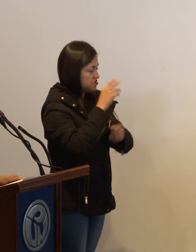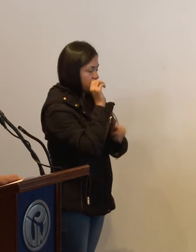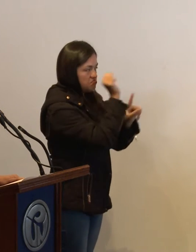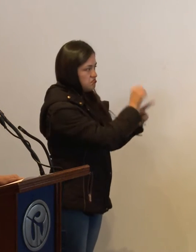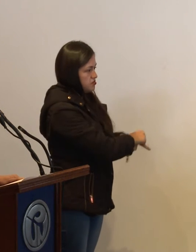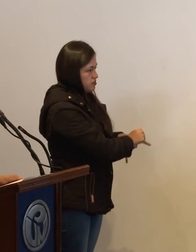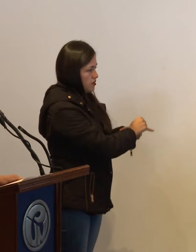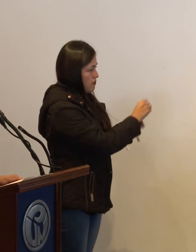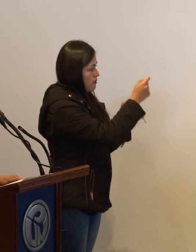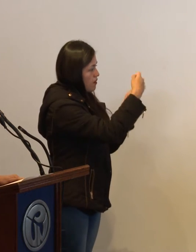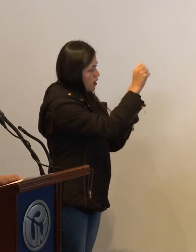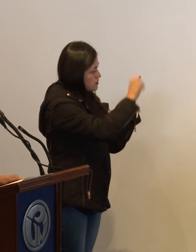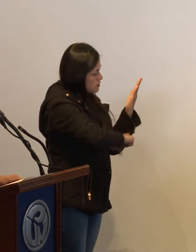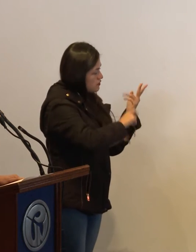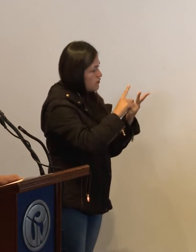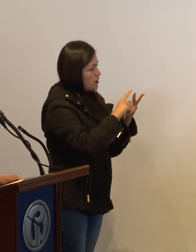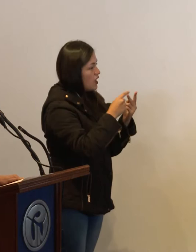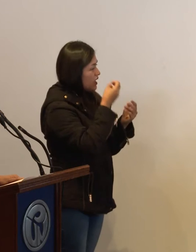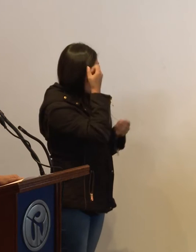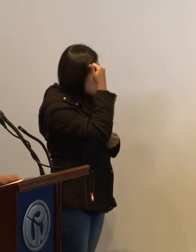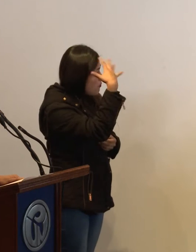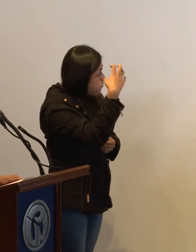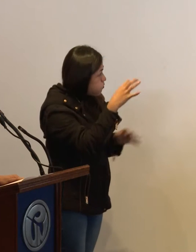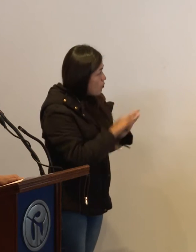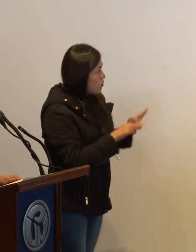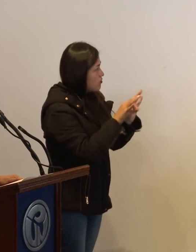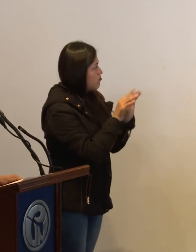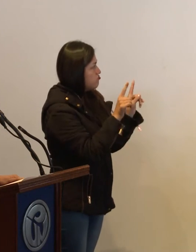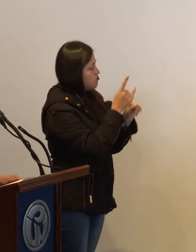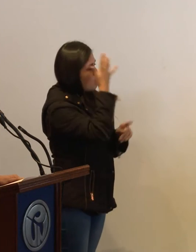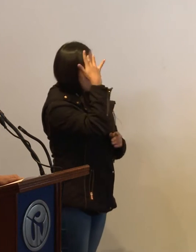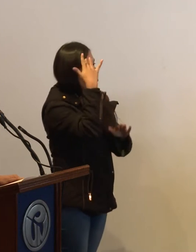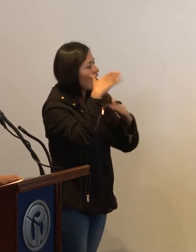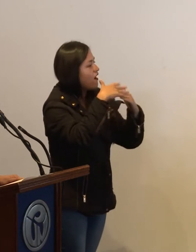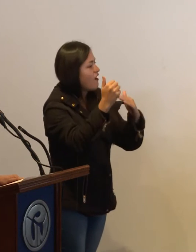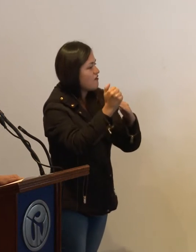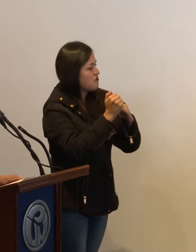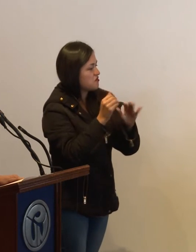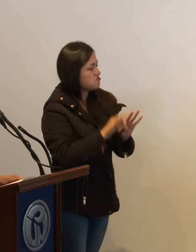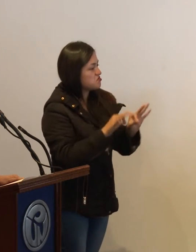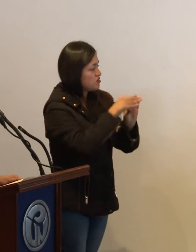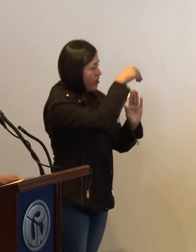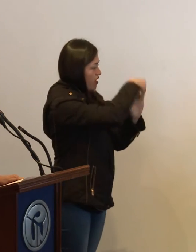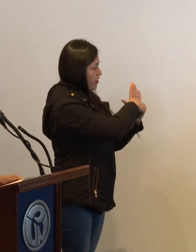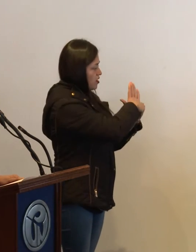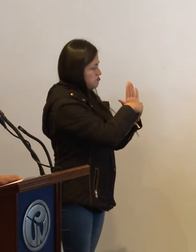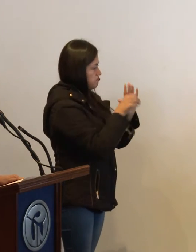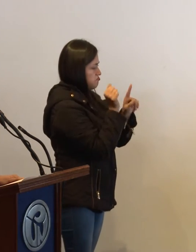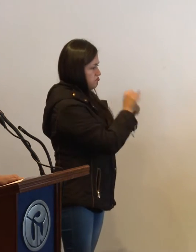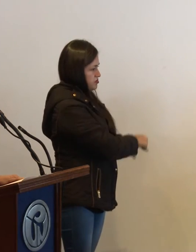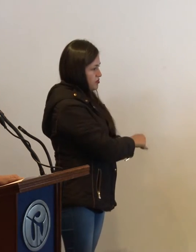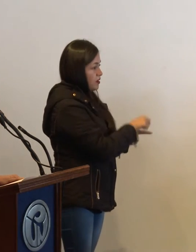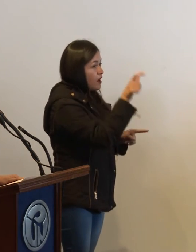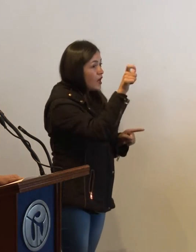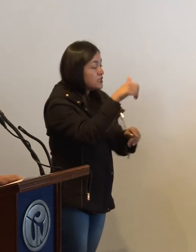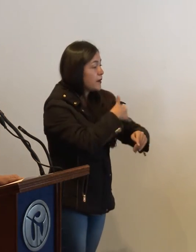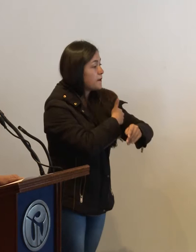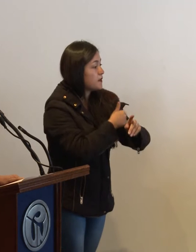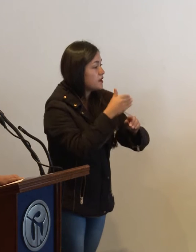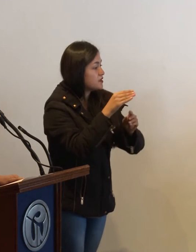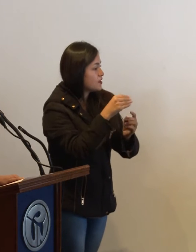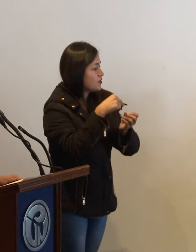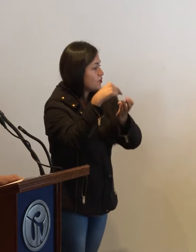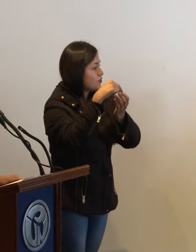certificar o acreditar programas, porque la tecnoburocracia no le interesa la ética. Ellos se rigen por la moral de la oferta y